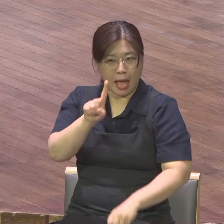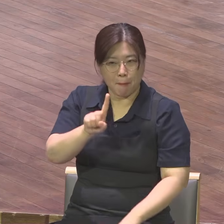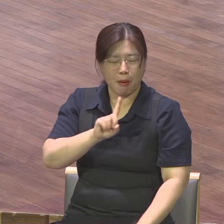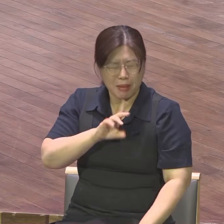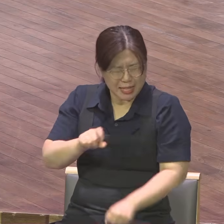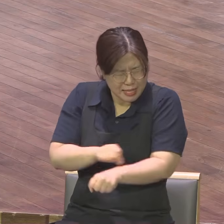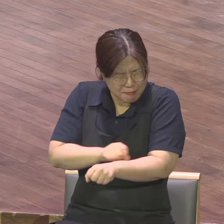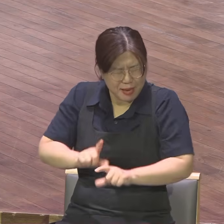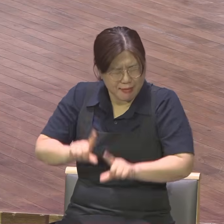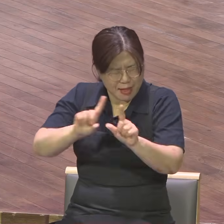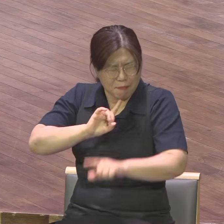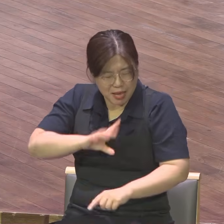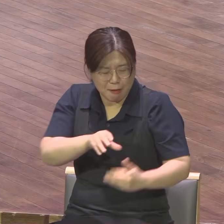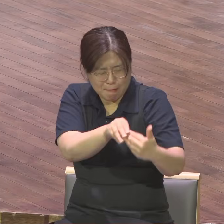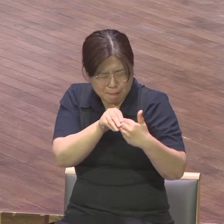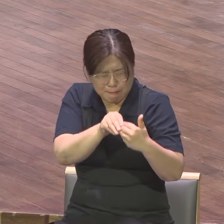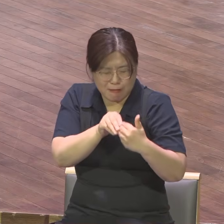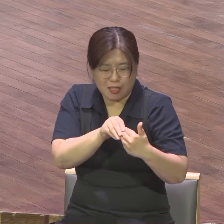평상시에도 있어가지고